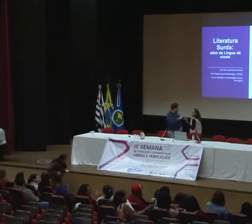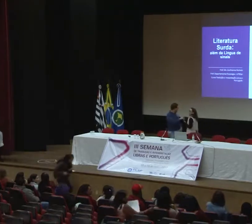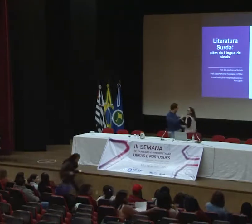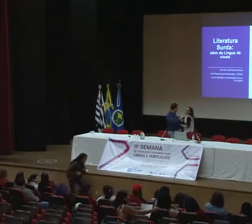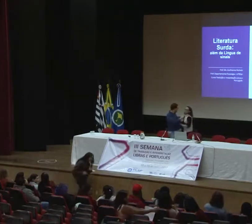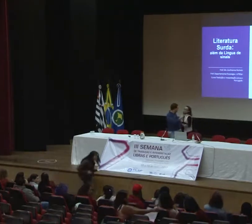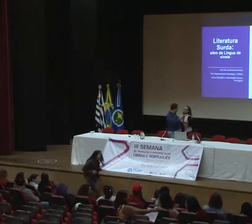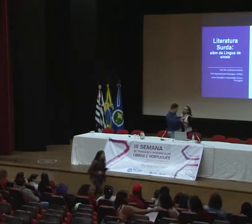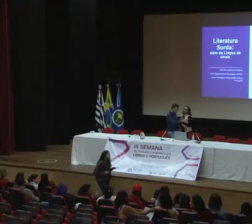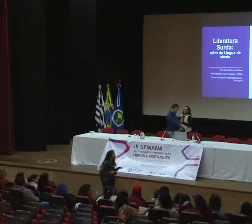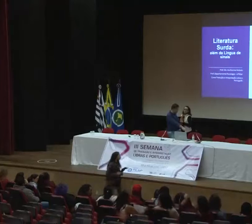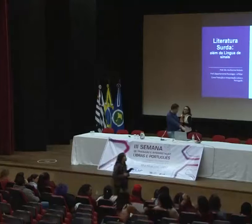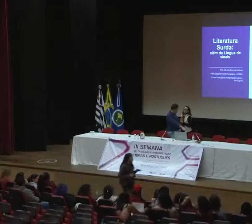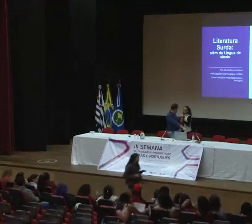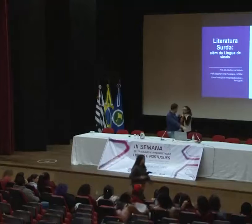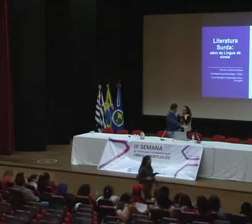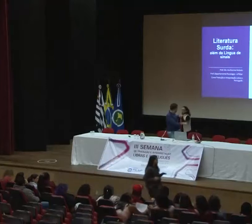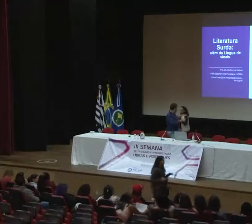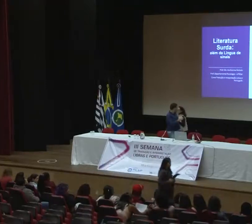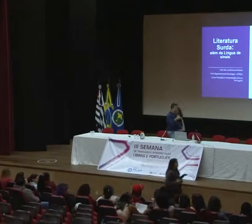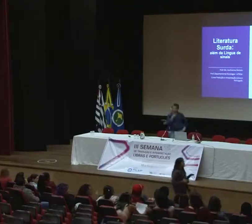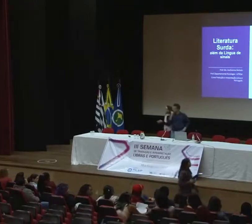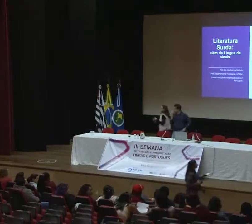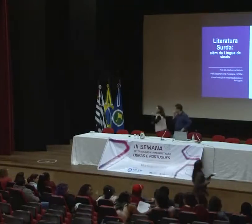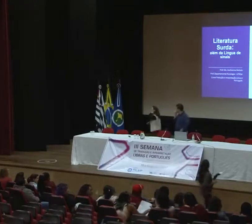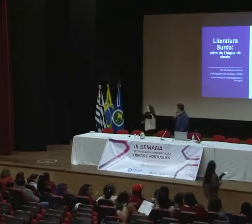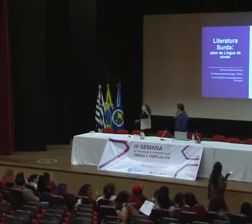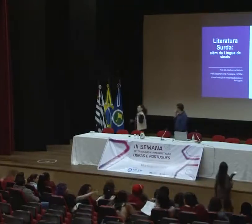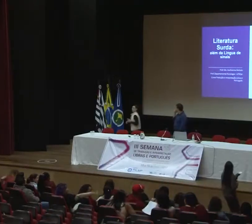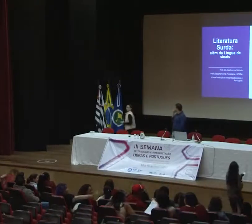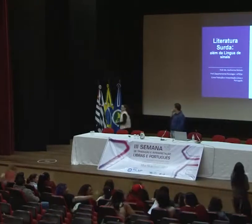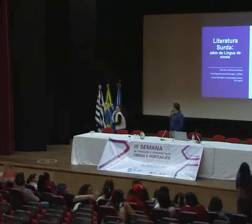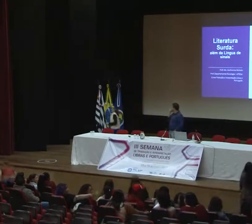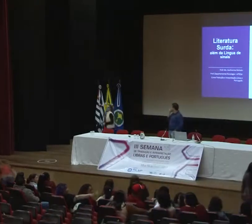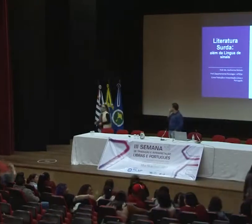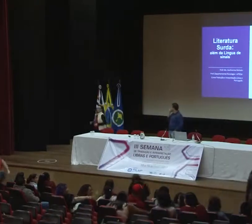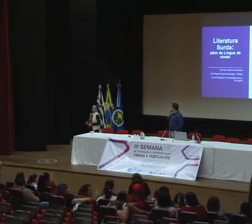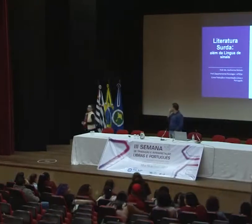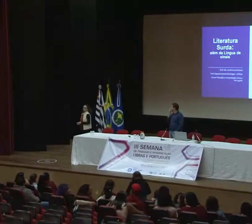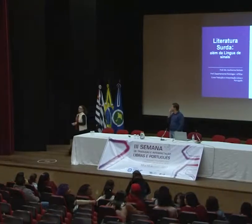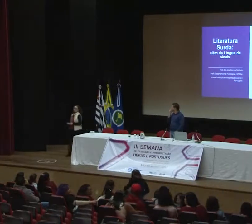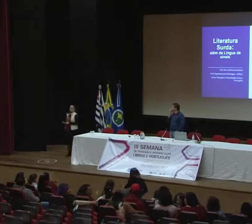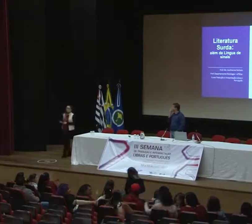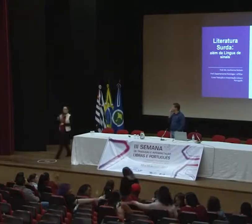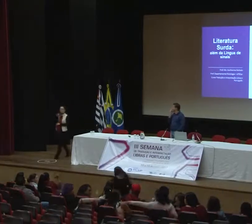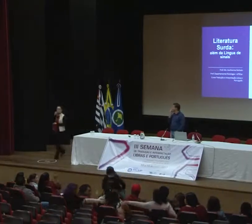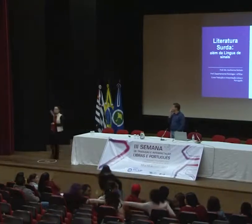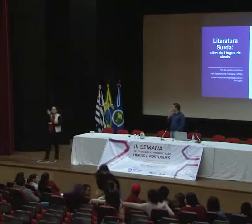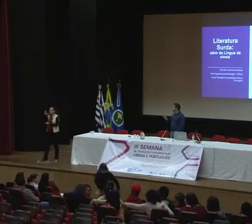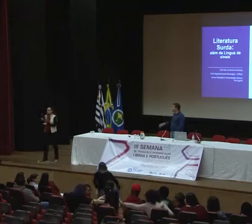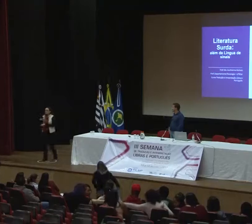Você quer começar? Pode começar. Vai, Sara. O que nós vamos fazer? Resolve a vida. Não, pode começar.